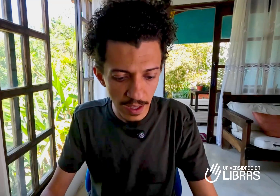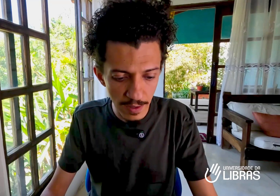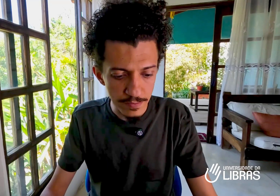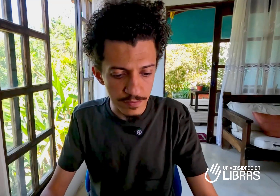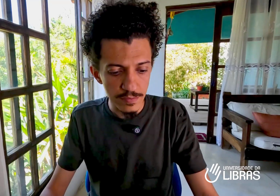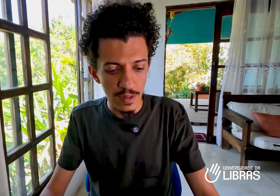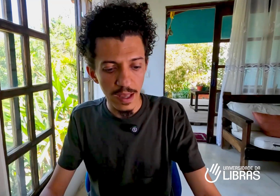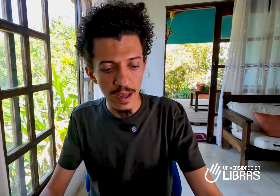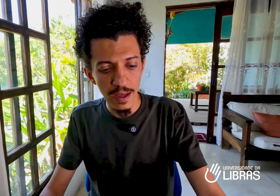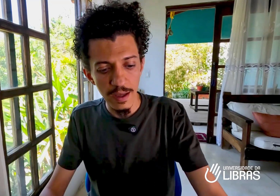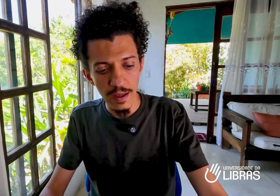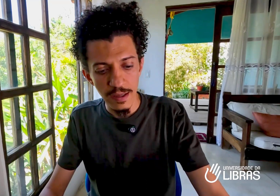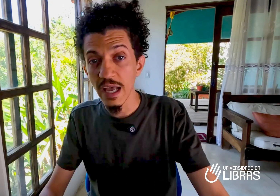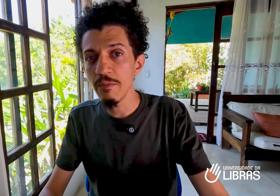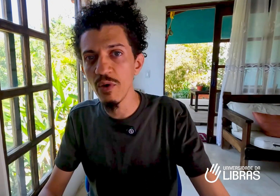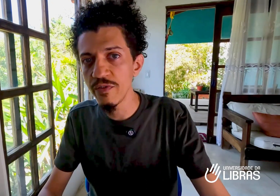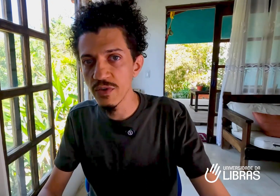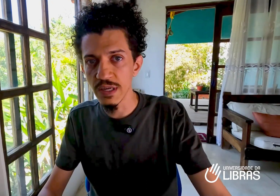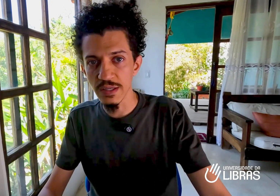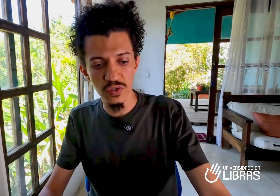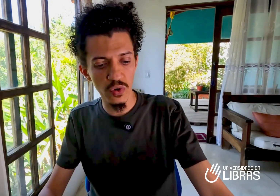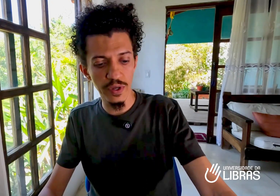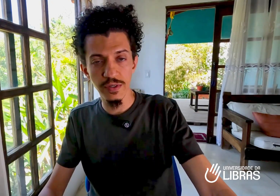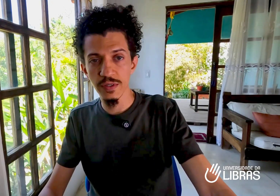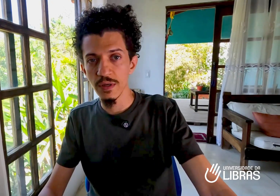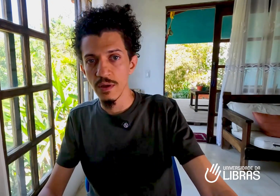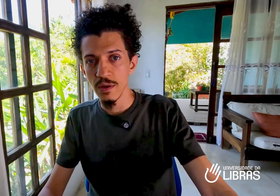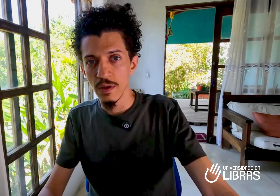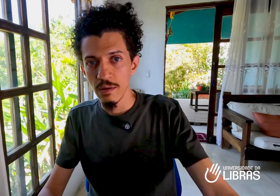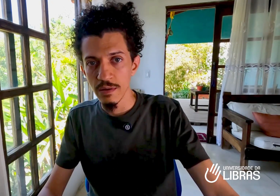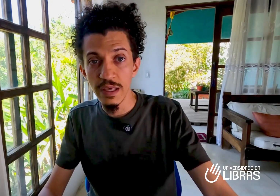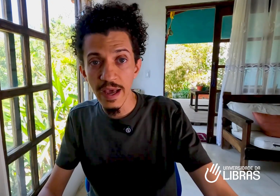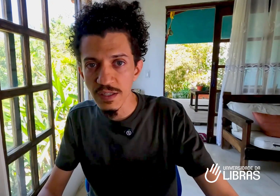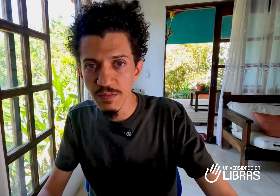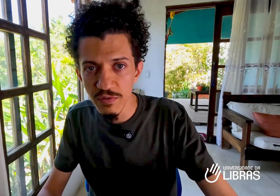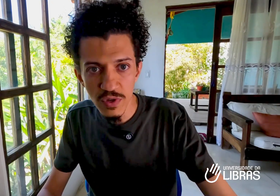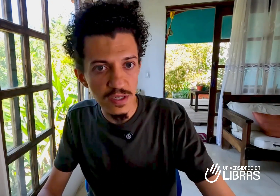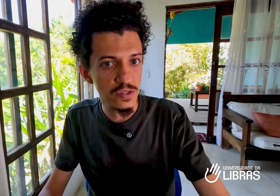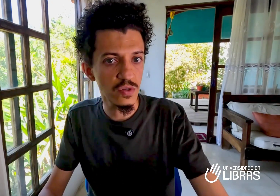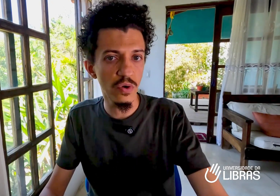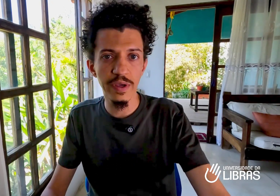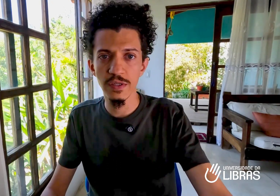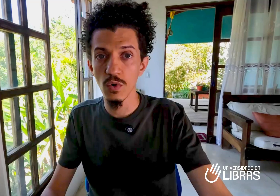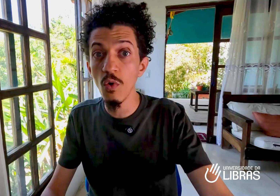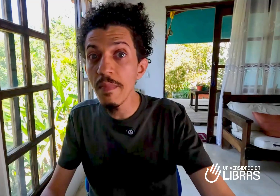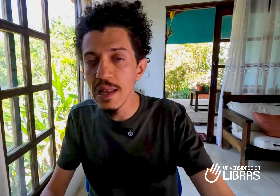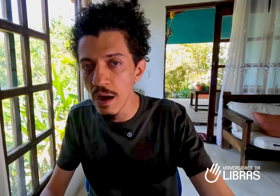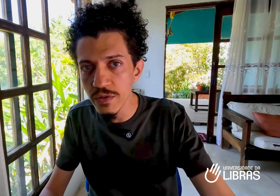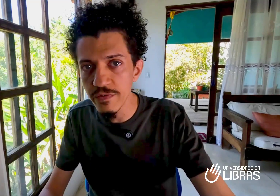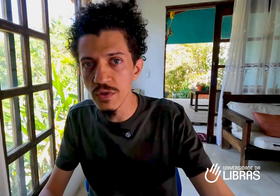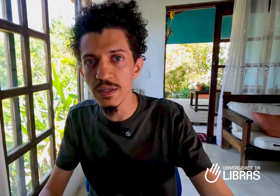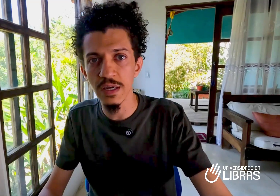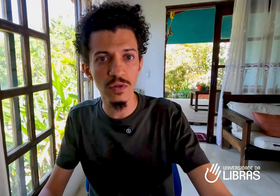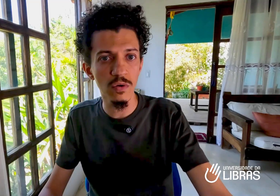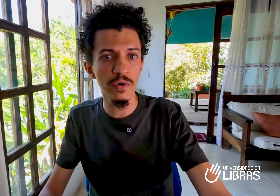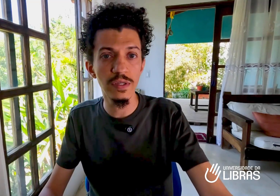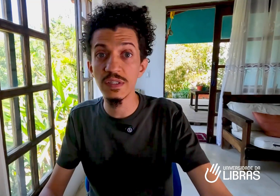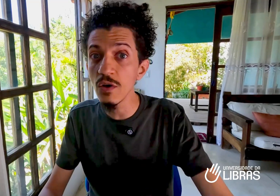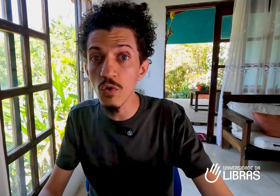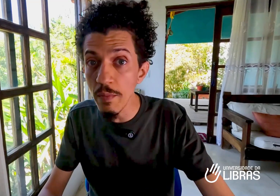tem 100 mil visualizações, 500 mil visualizações, 1 milhão de visualizações, 5